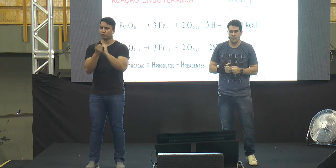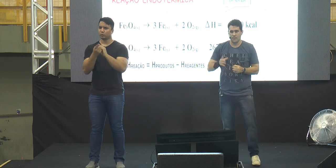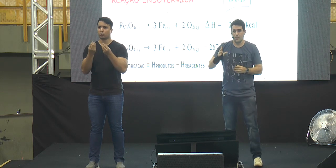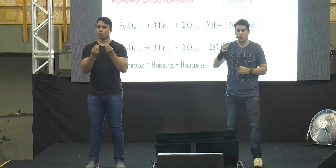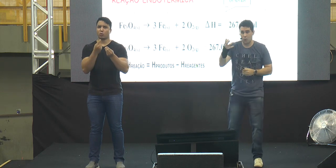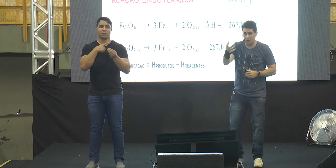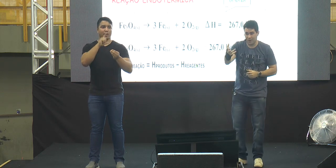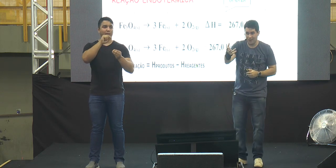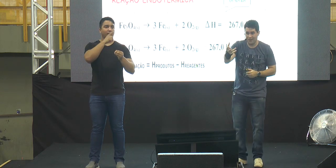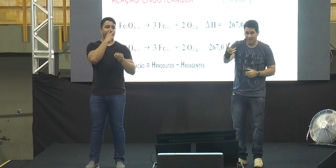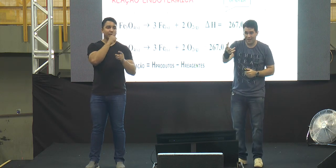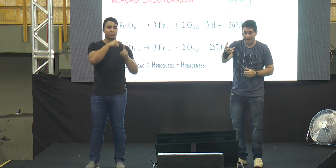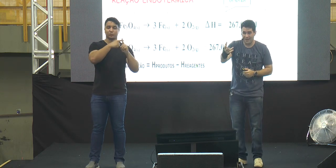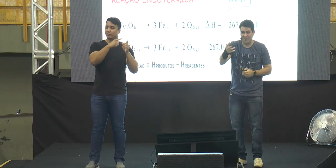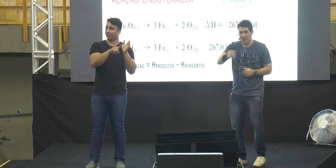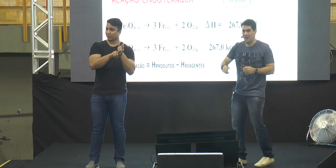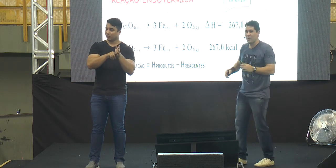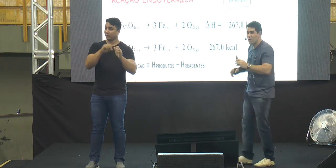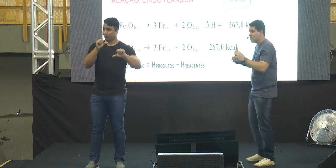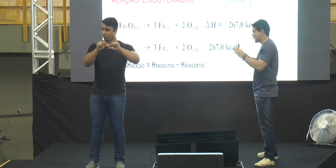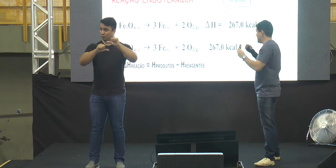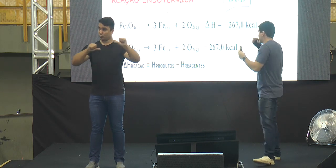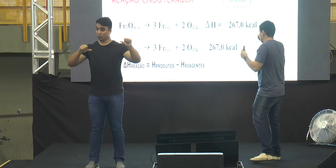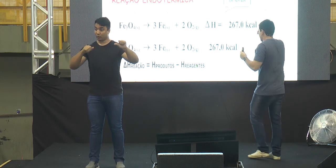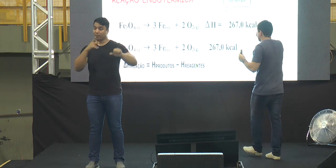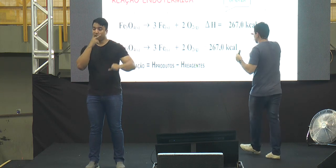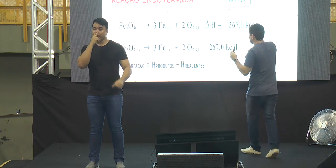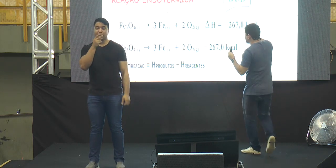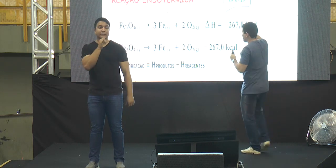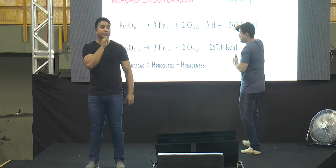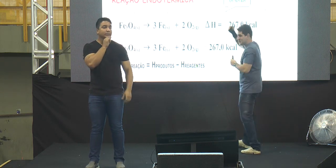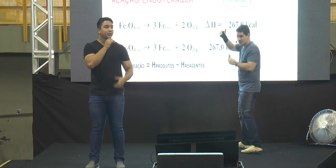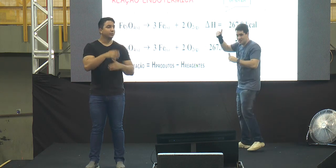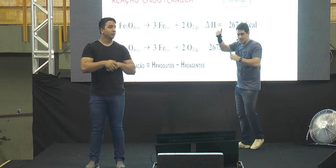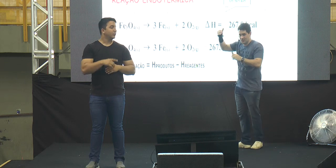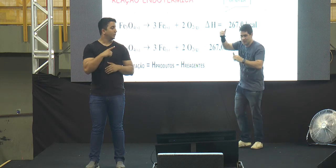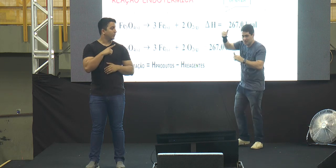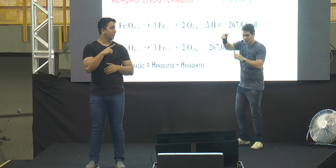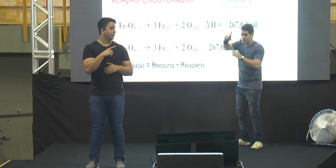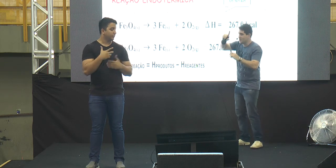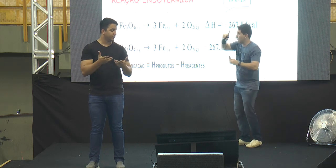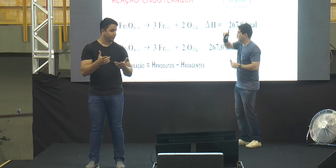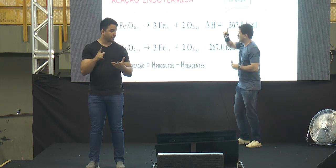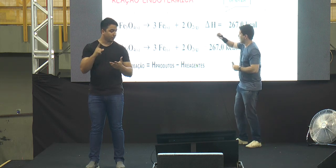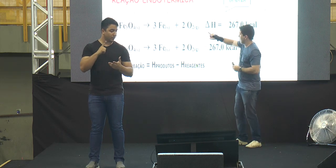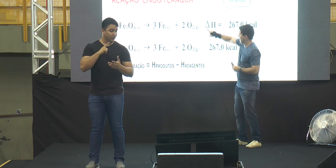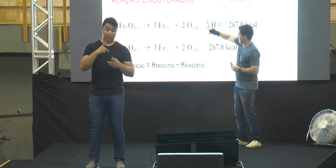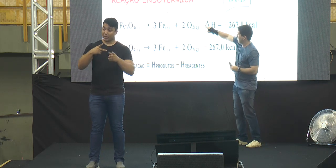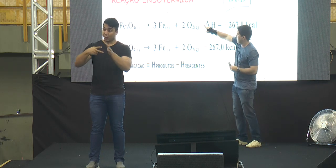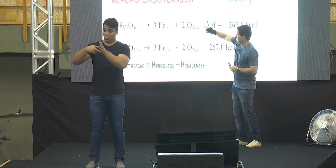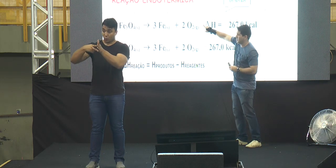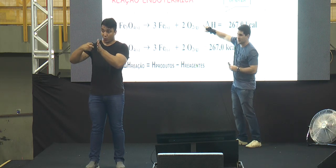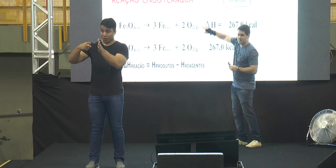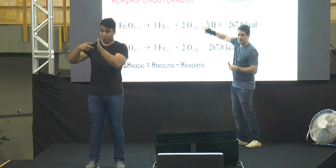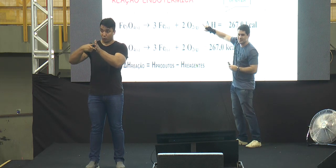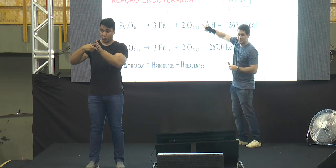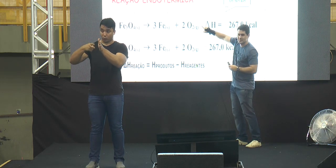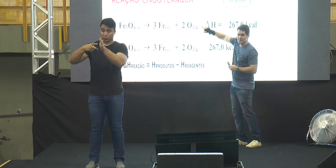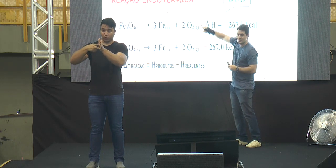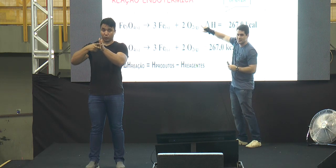sinal. Por quê? É como se tivesse, é como se existisse um sinal de igual aqui no